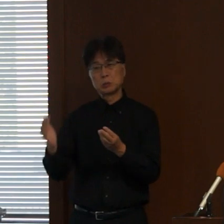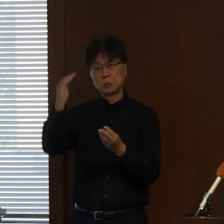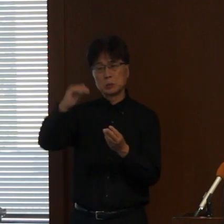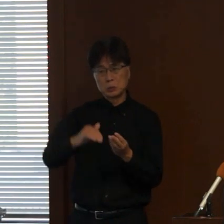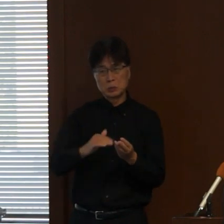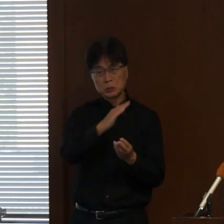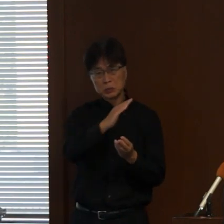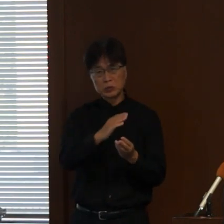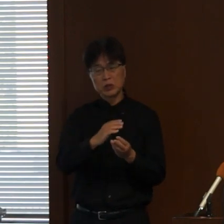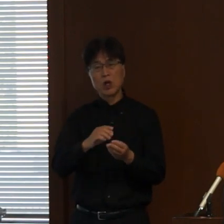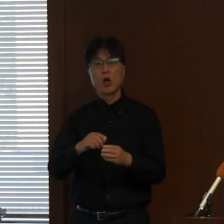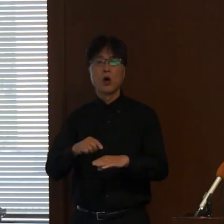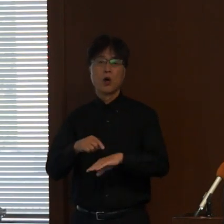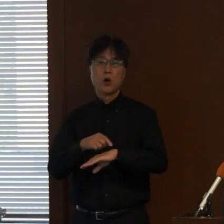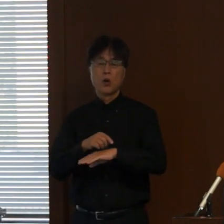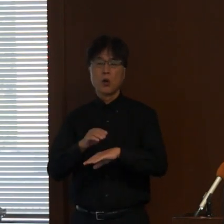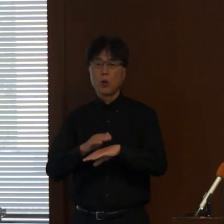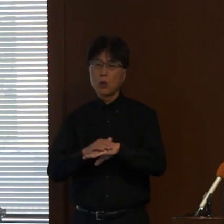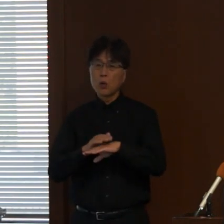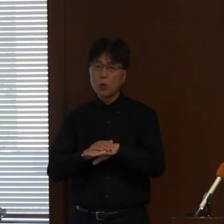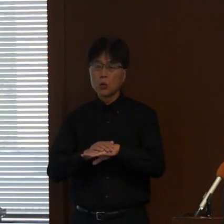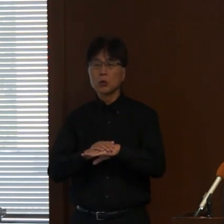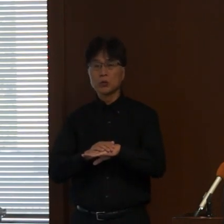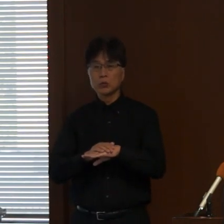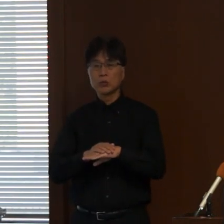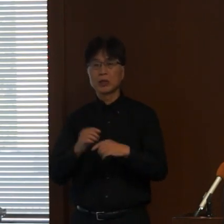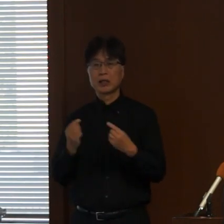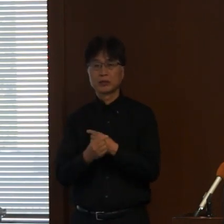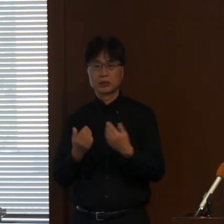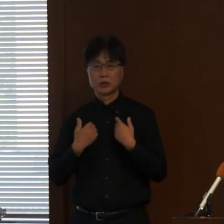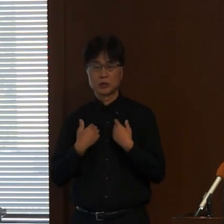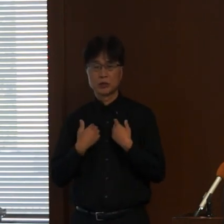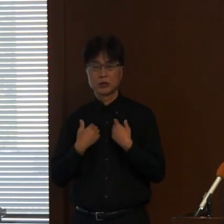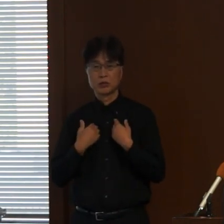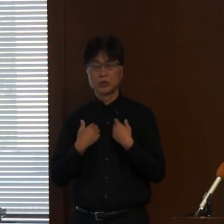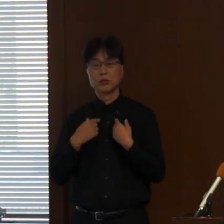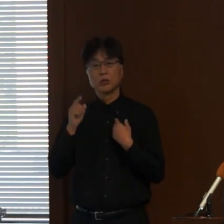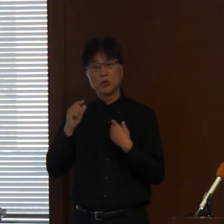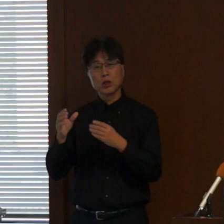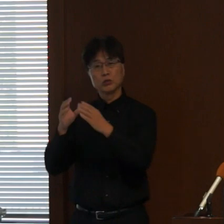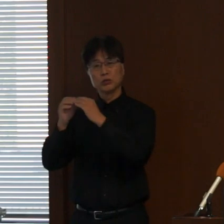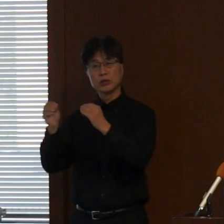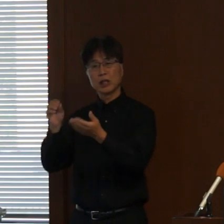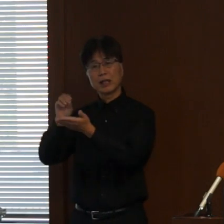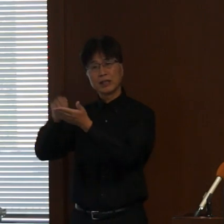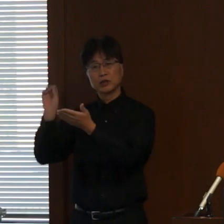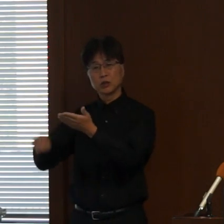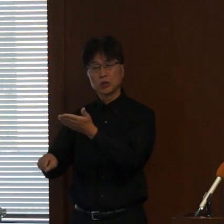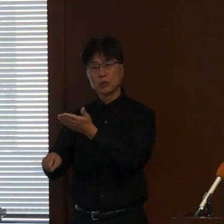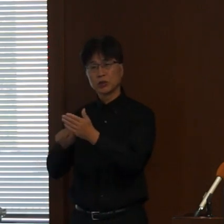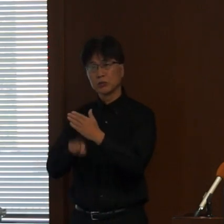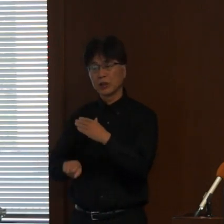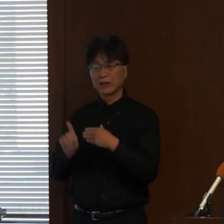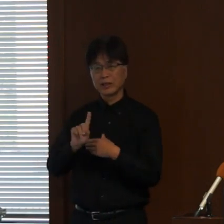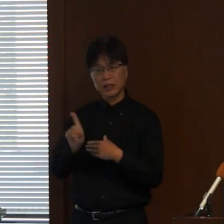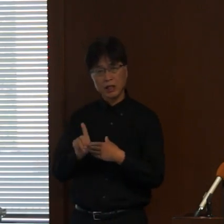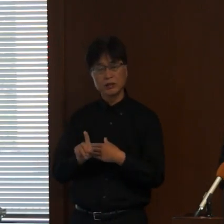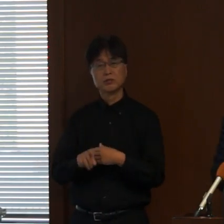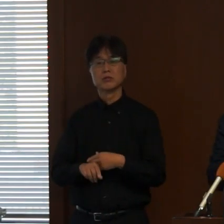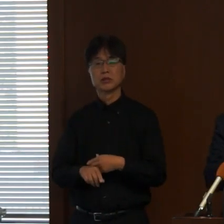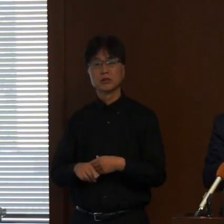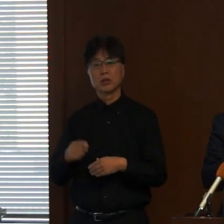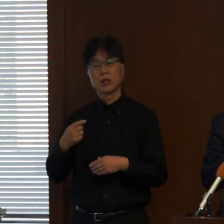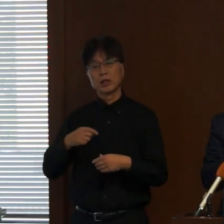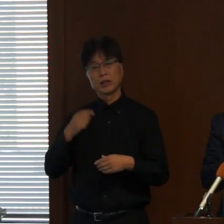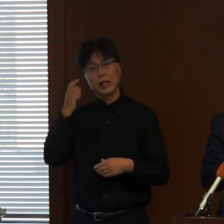思います。その中で国が今回解除するっていうものはどういう意義なのかっていうところを今日発表されると思うので、それ